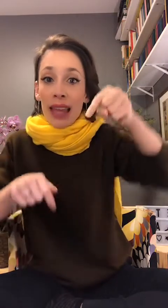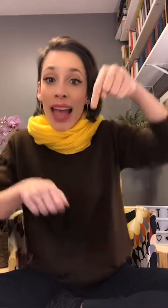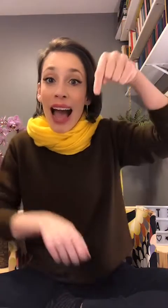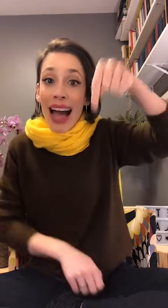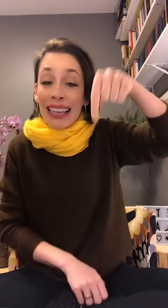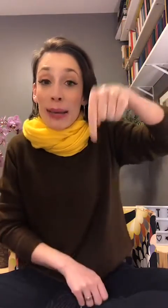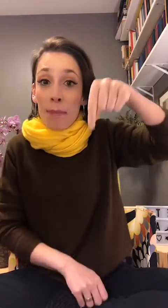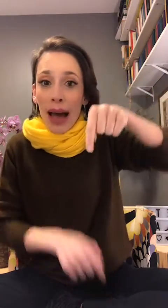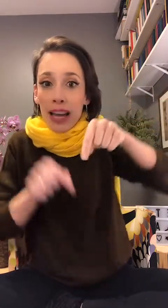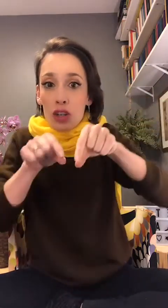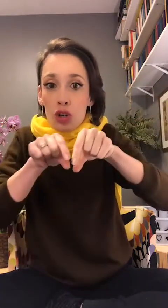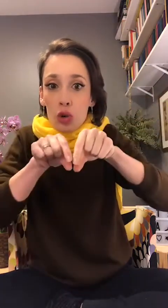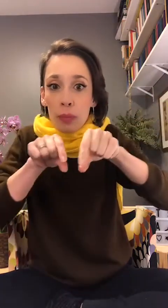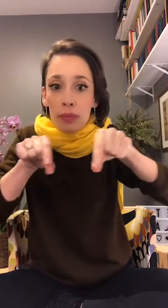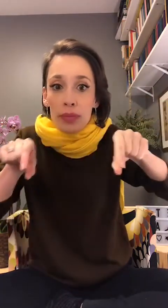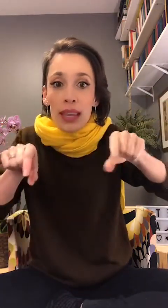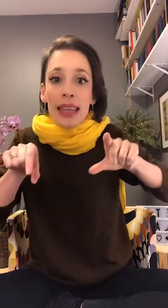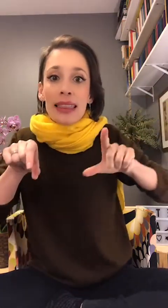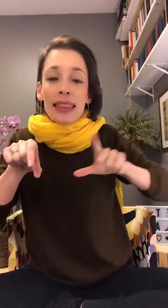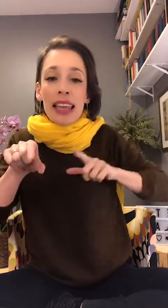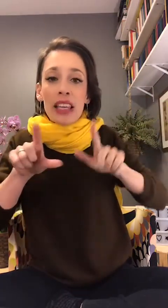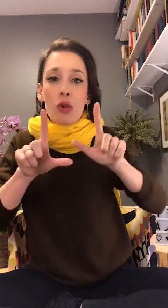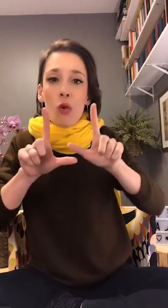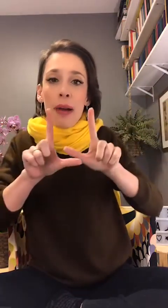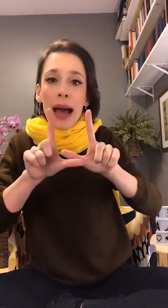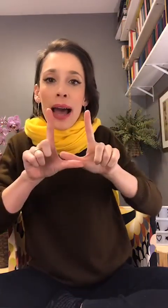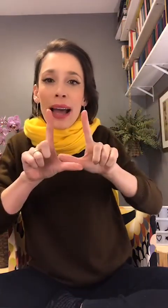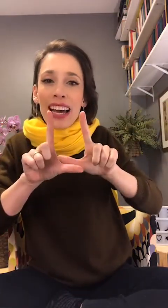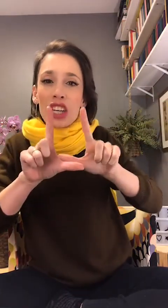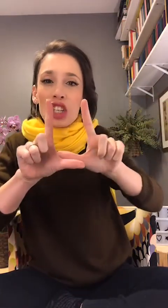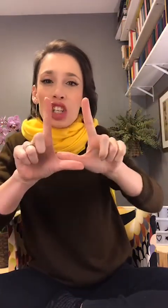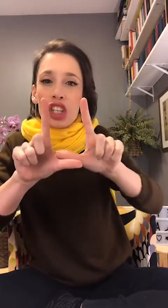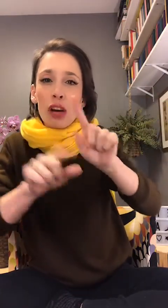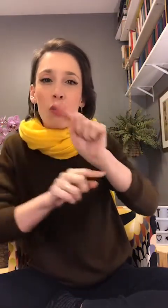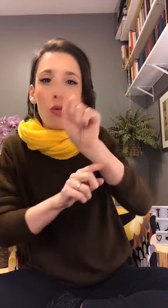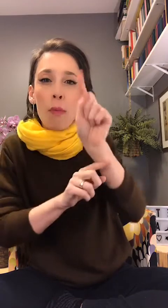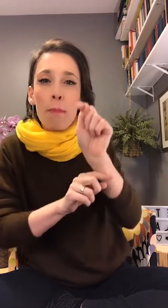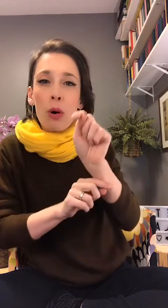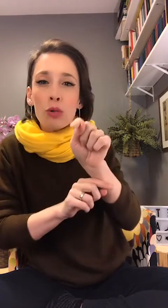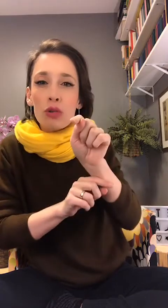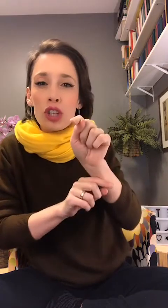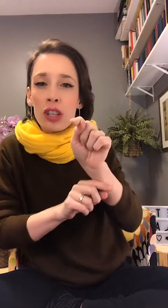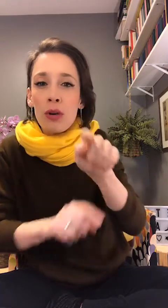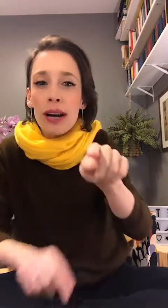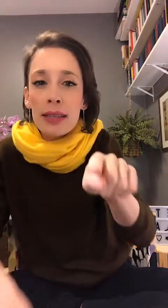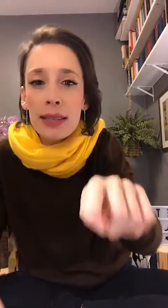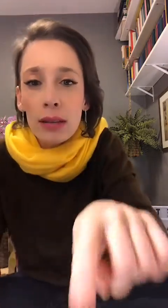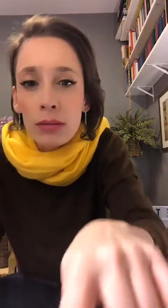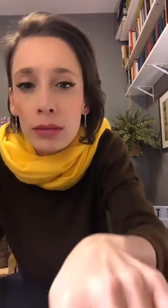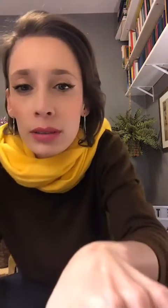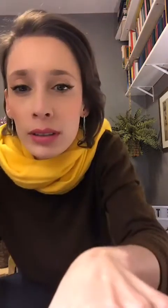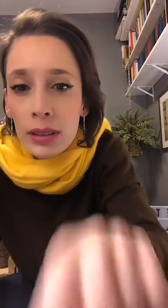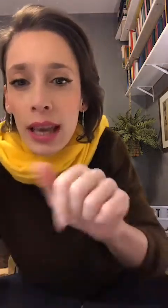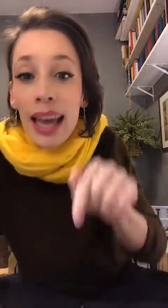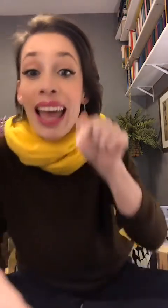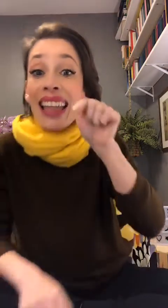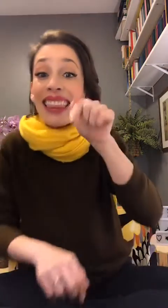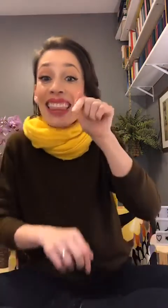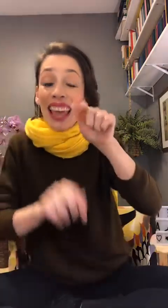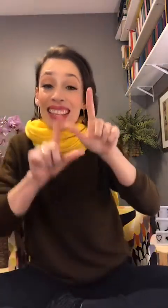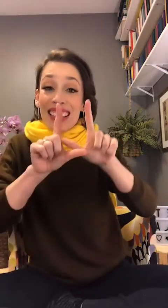dicas. Aqui embaixo tem uma cartinha com um ponto de interrogação,